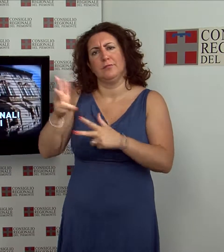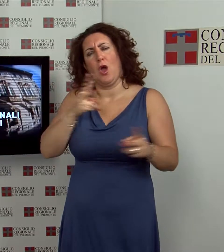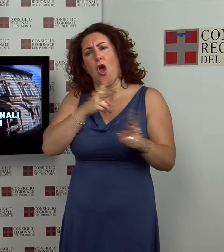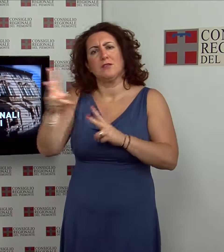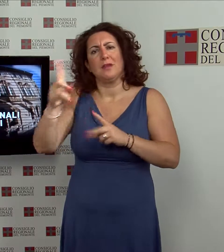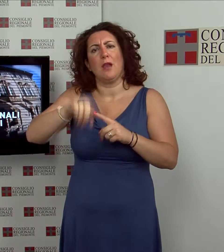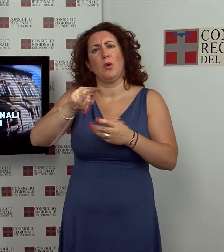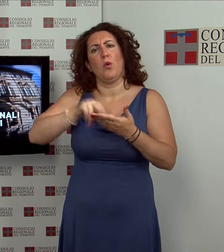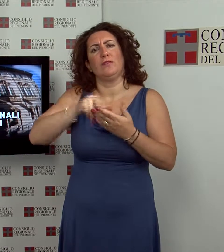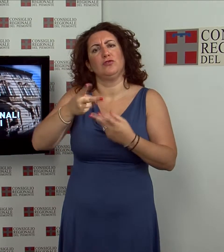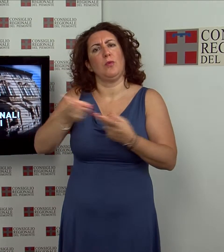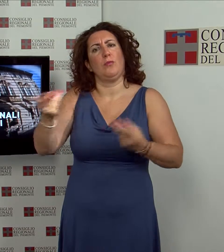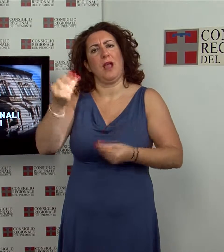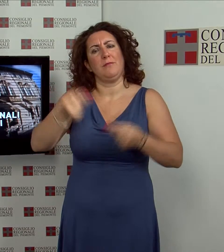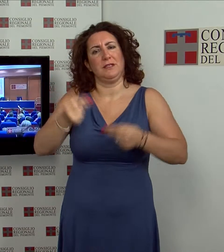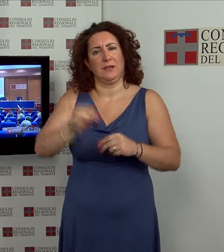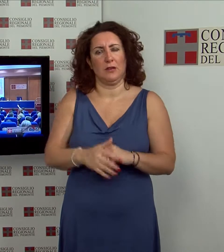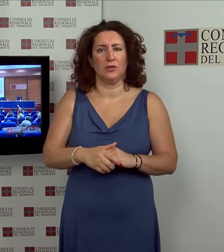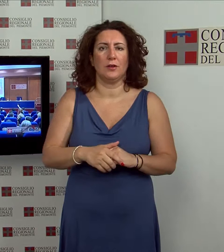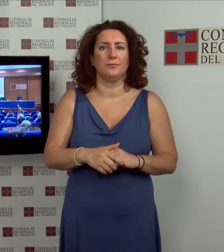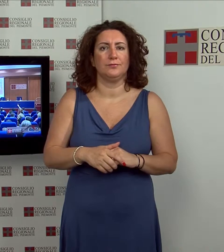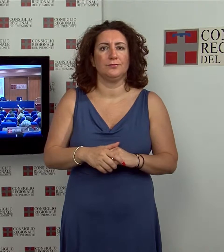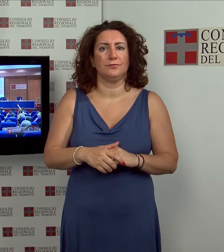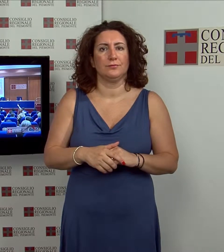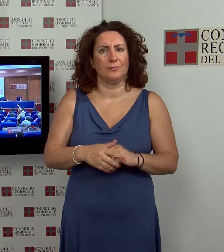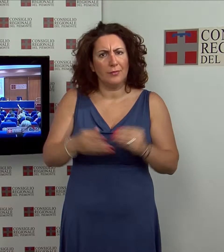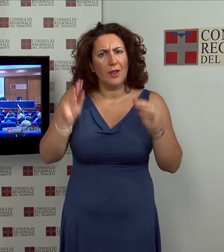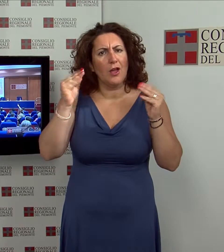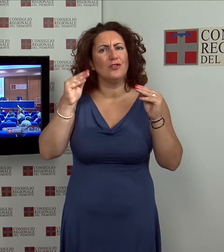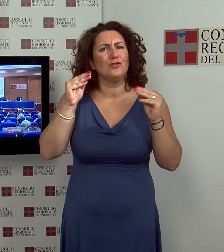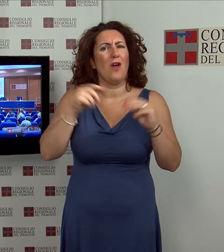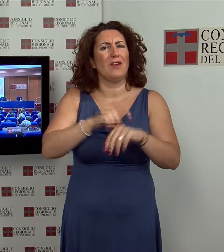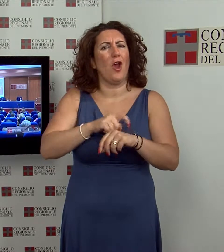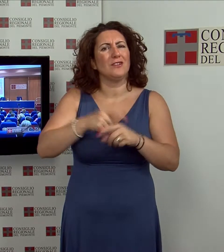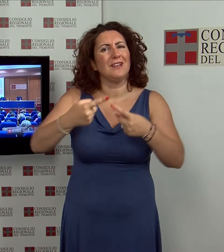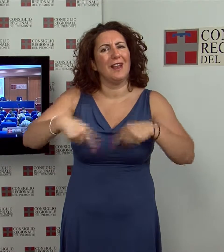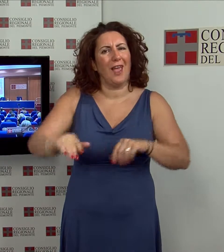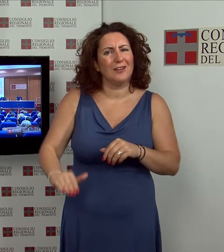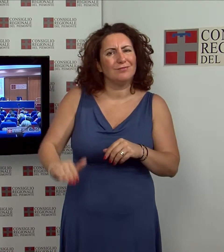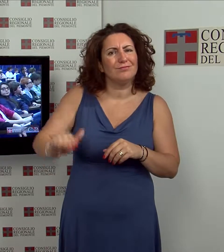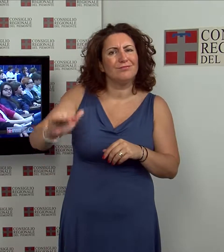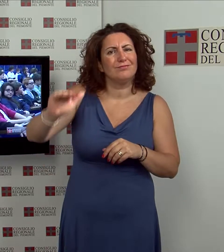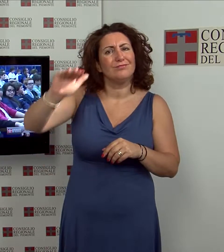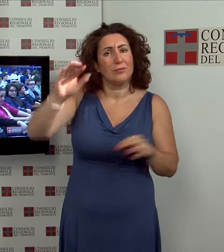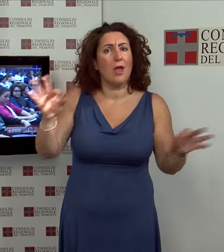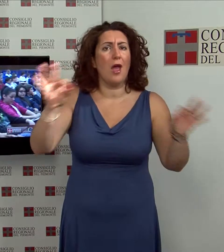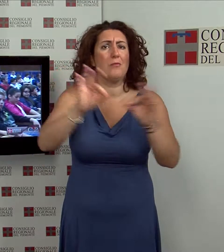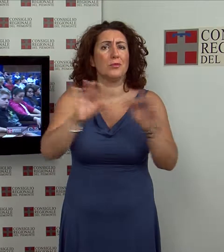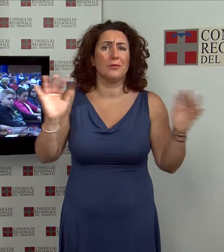Consigli comunali dei ragazzi. Giovani consiglieri crescono e si sono dati appuntamento a Torino per incontrarsi,